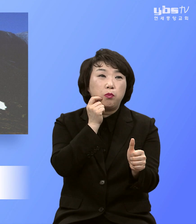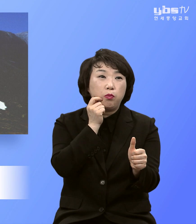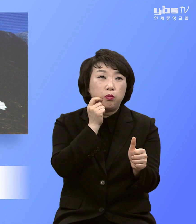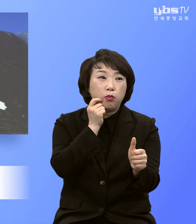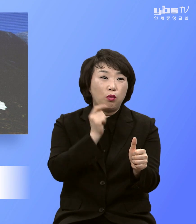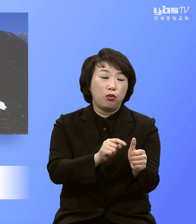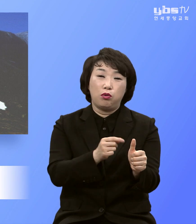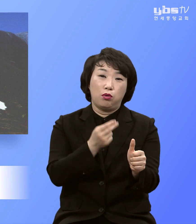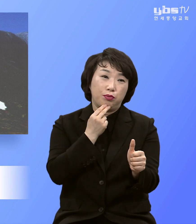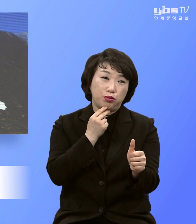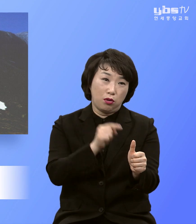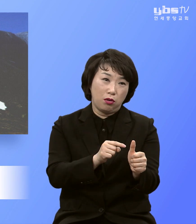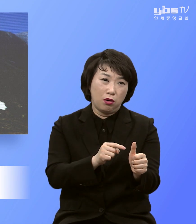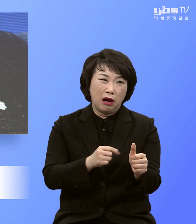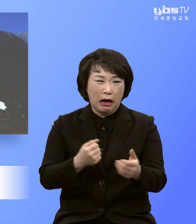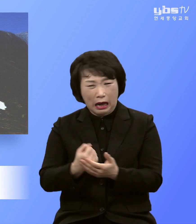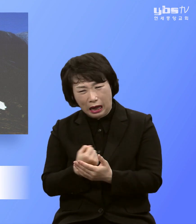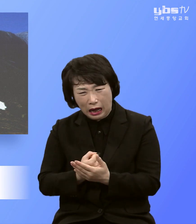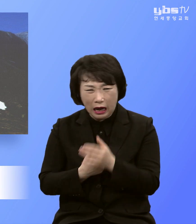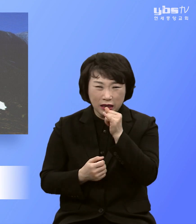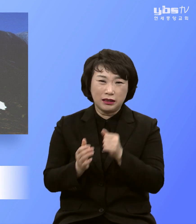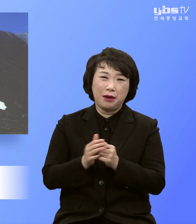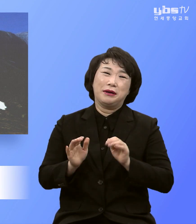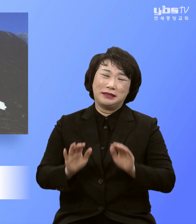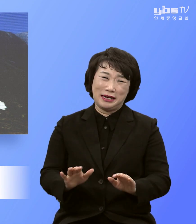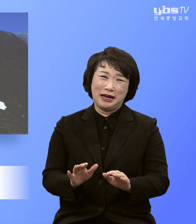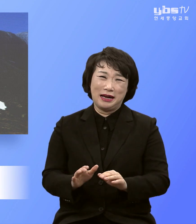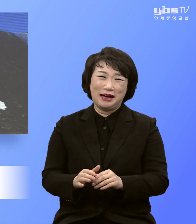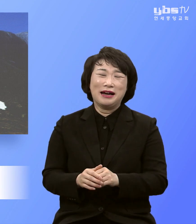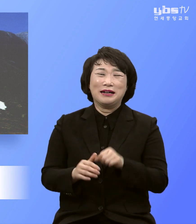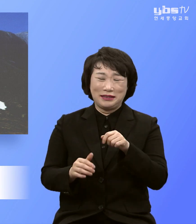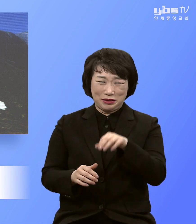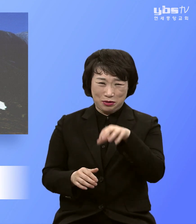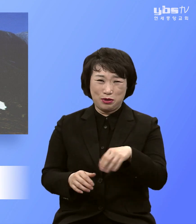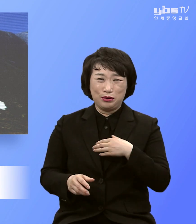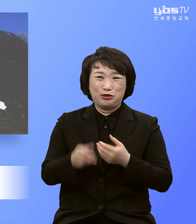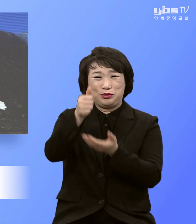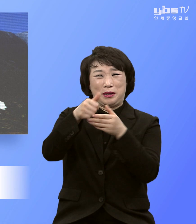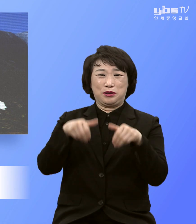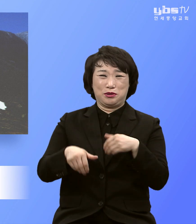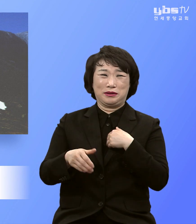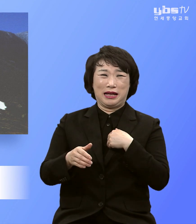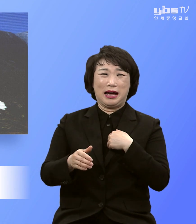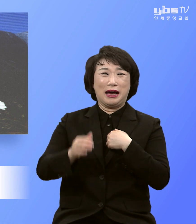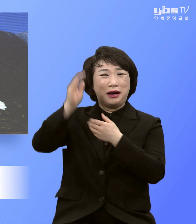없으니, 그래서 안타까우니까 강단의 주의 이름을 통해서